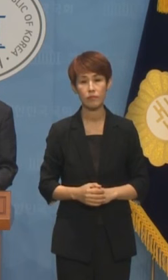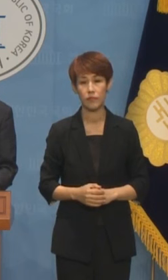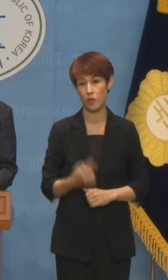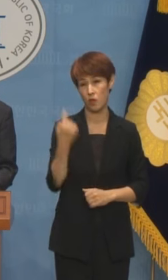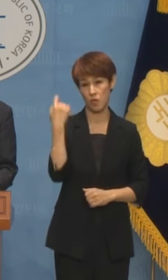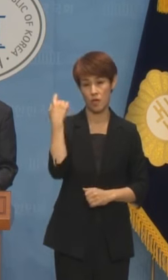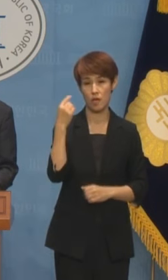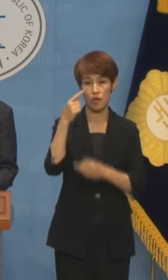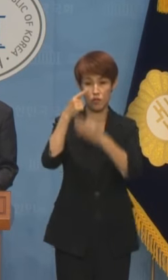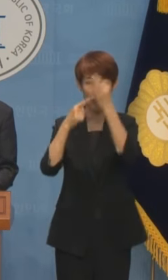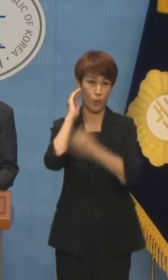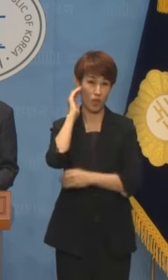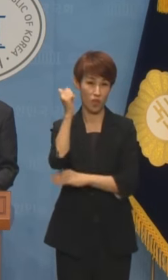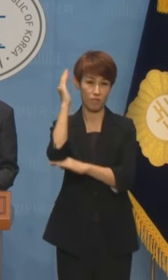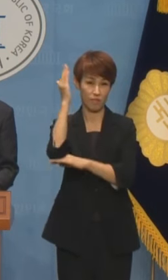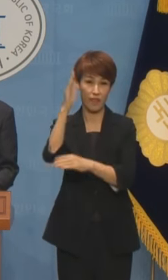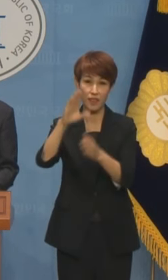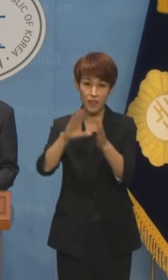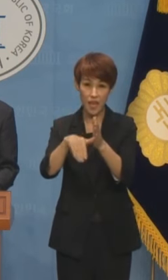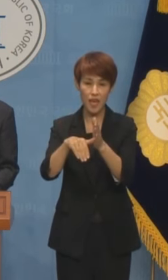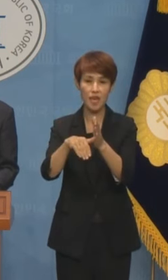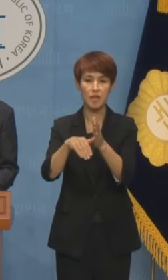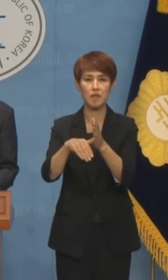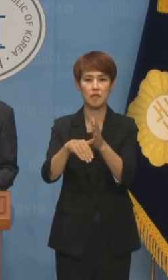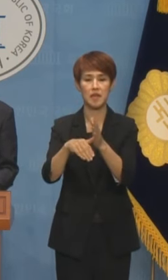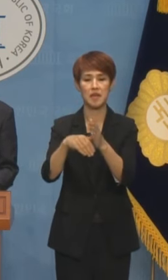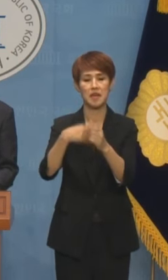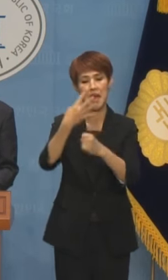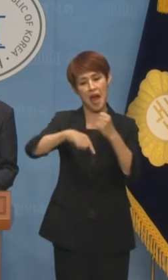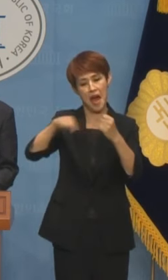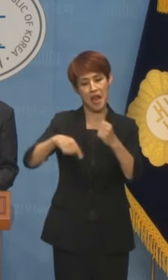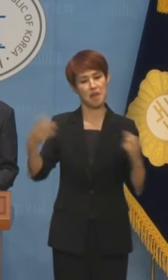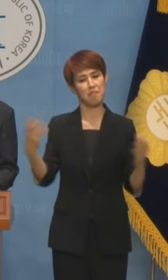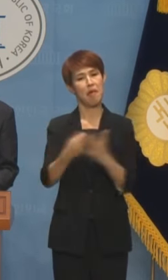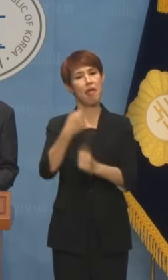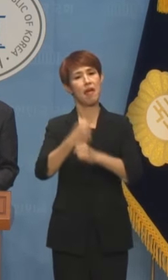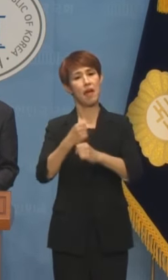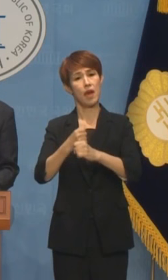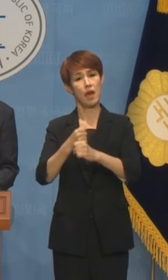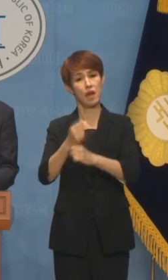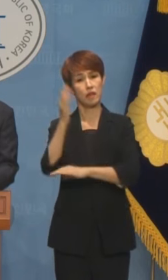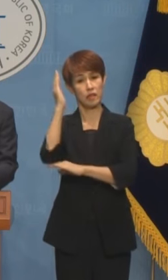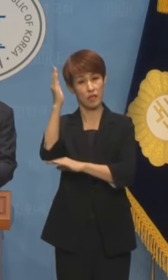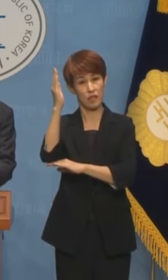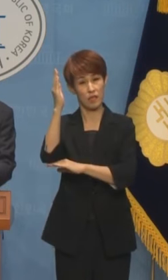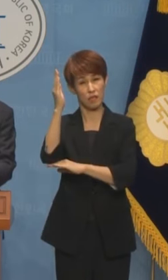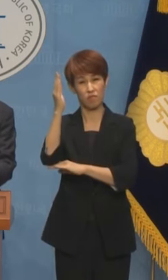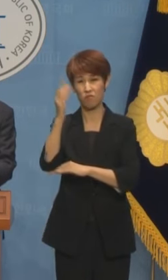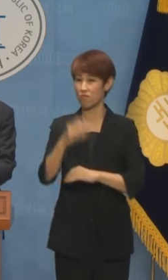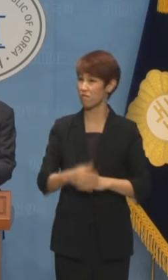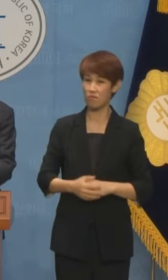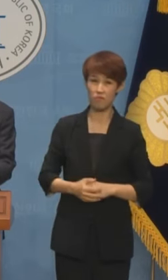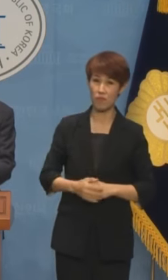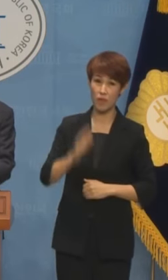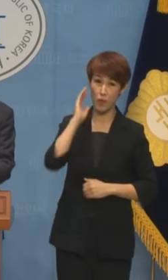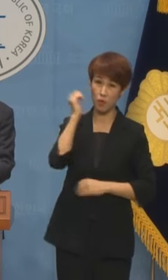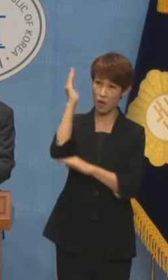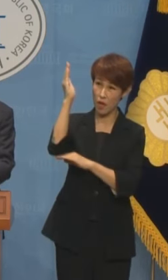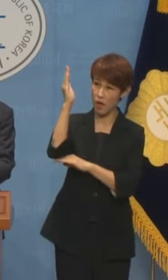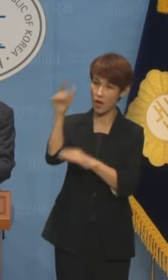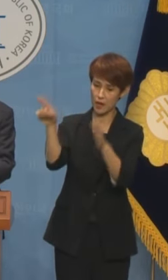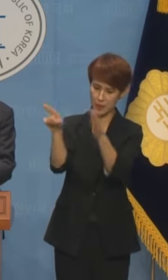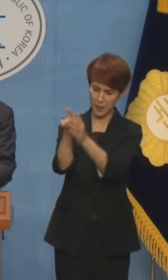어제 윤석열 대통령이 회견에서 임기 내 완료하겠다며 또다시 큰 소리 쳤다. 하지만 이제 누구도 대통령의